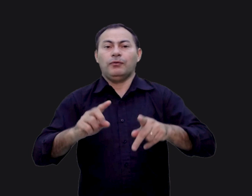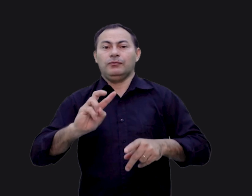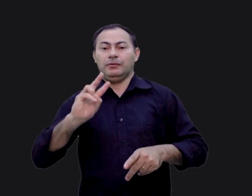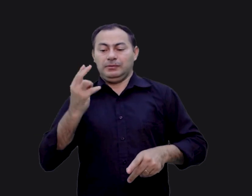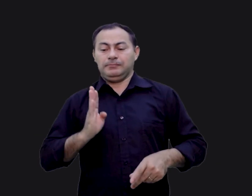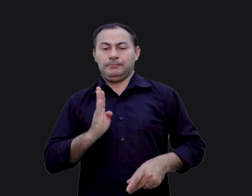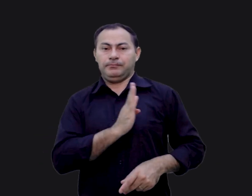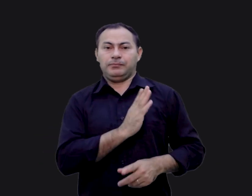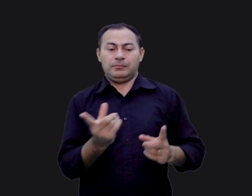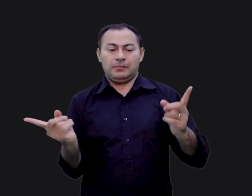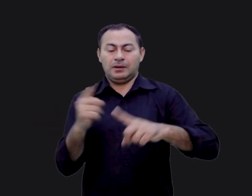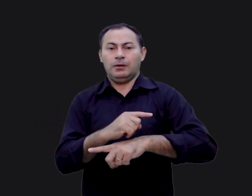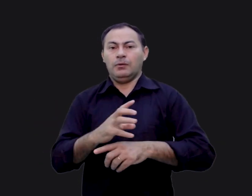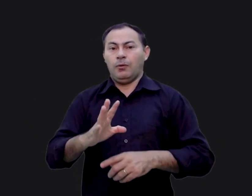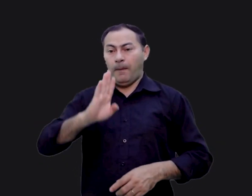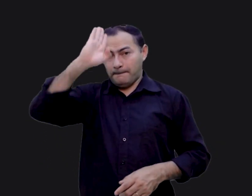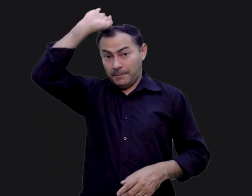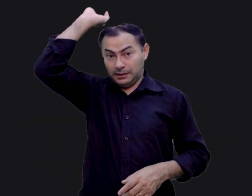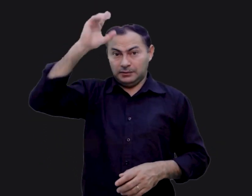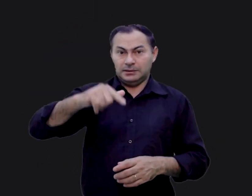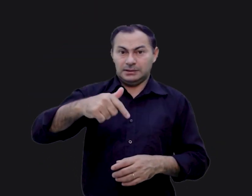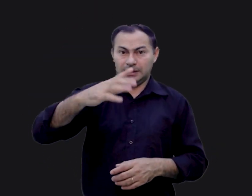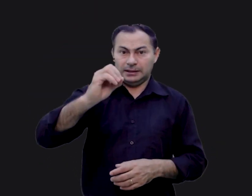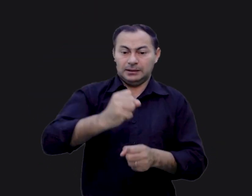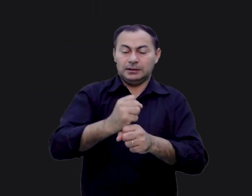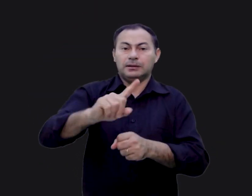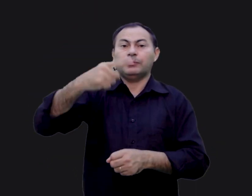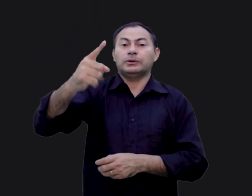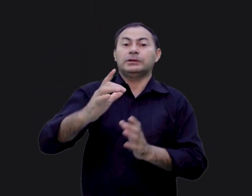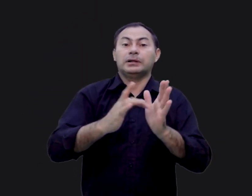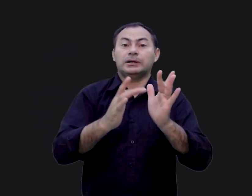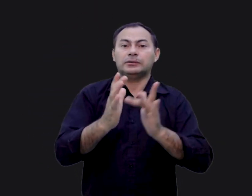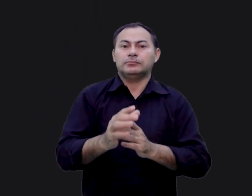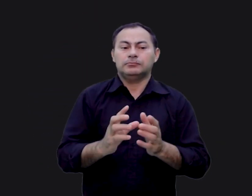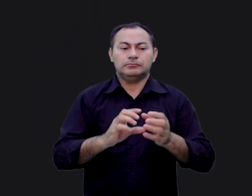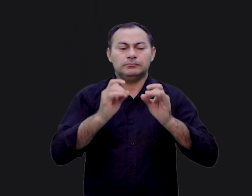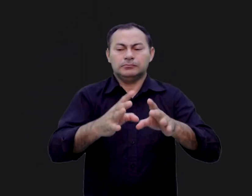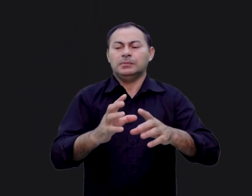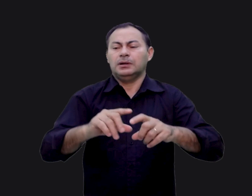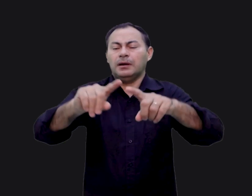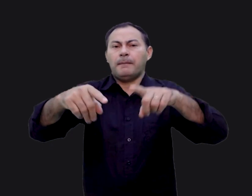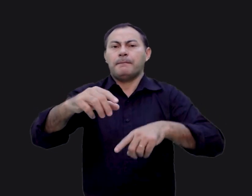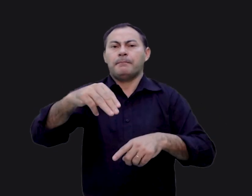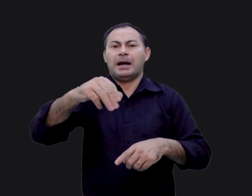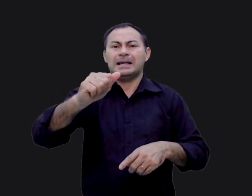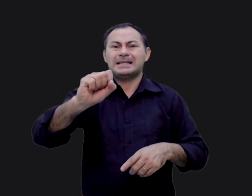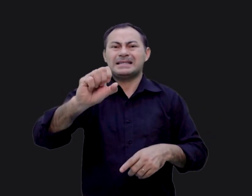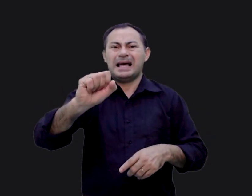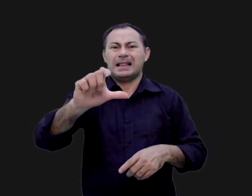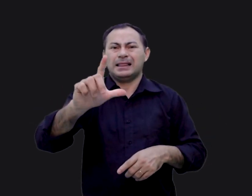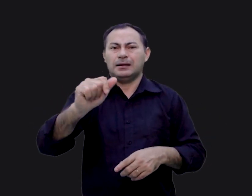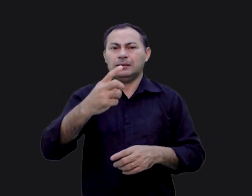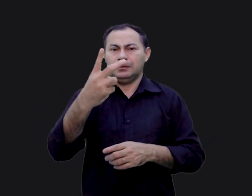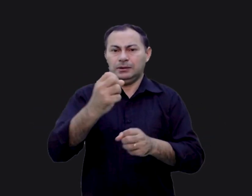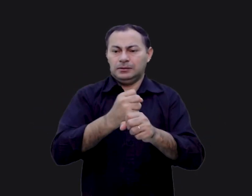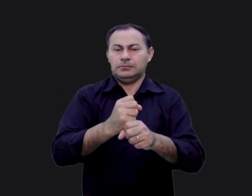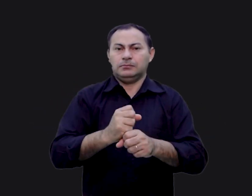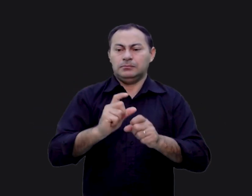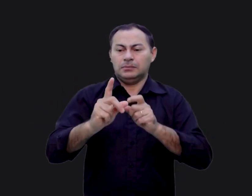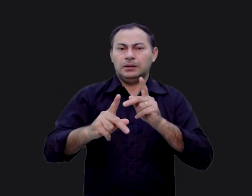hebreu. Eles se rebelaram contra os romanos em 70 d.C., amotinando-se em Massada durante 2 anos. Esses judeus